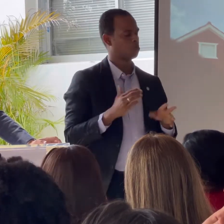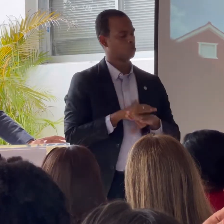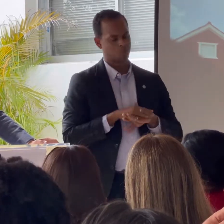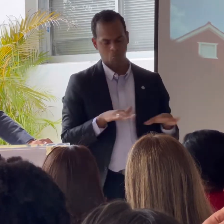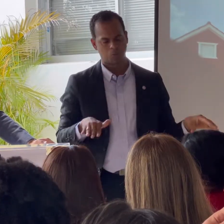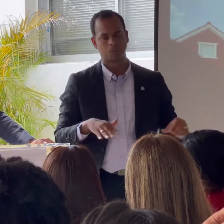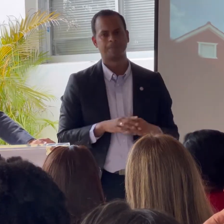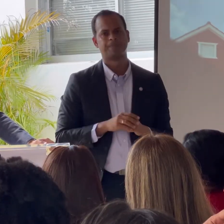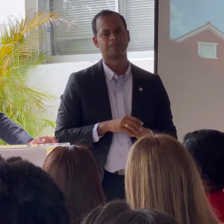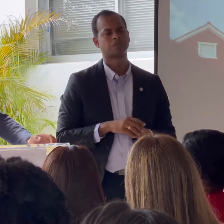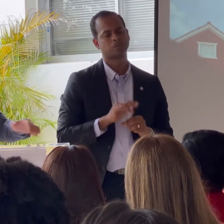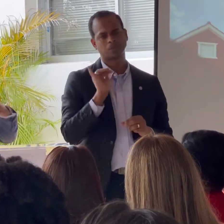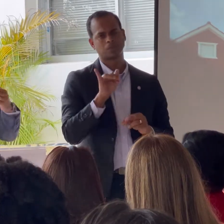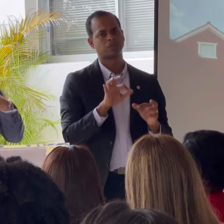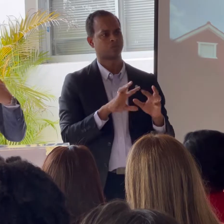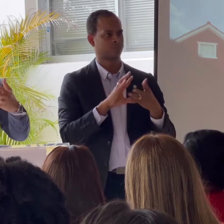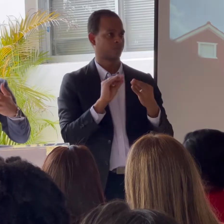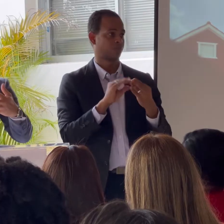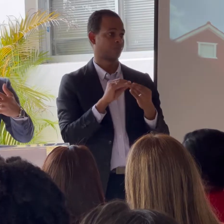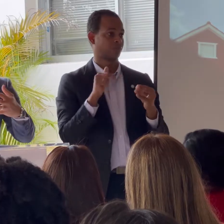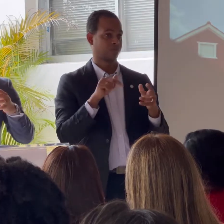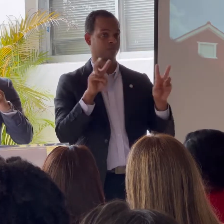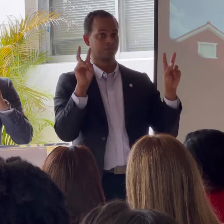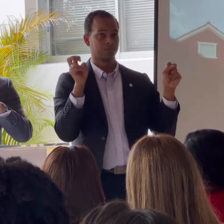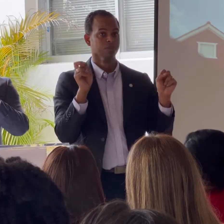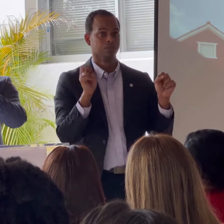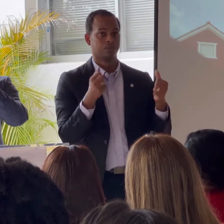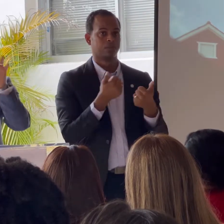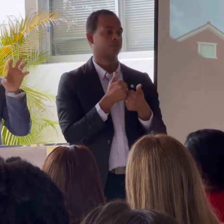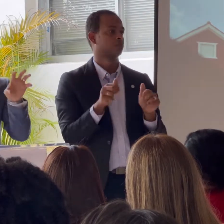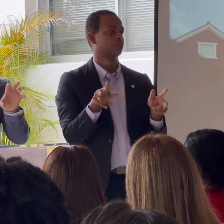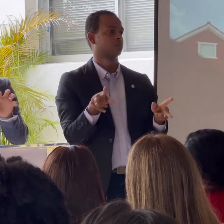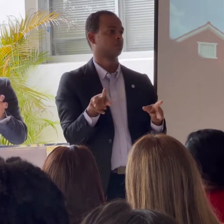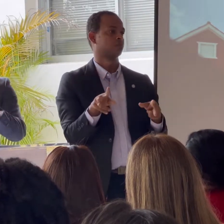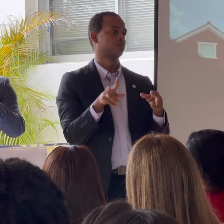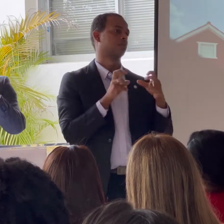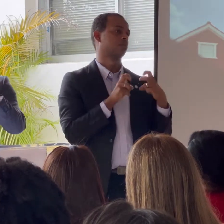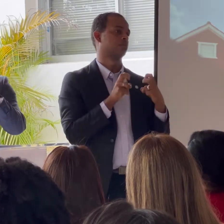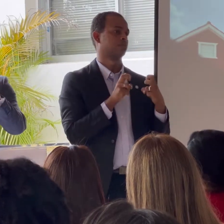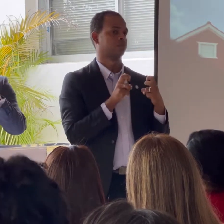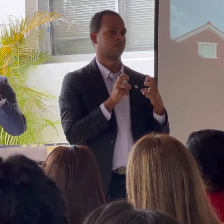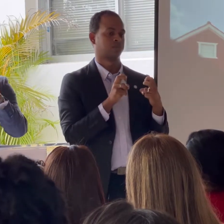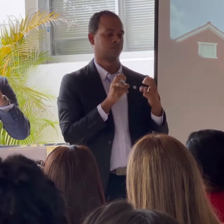Y eso es una frase, como estamos en un mundo de frases, que cualquiera la toma